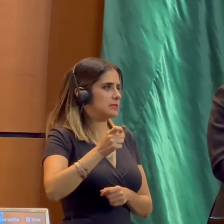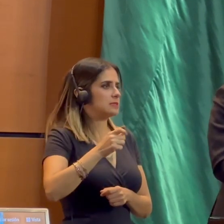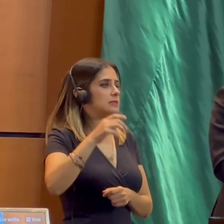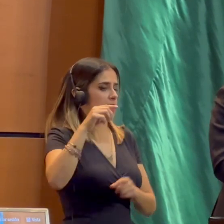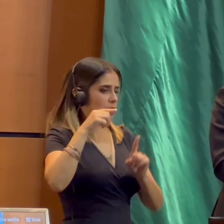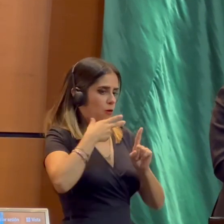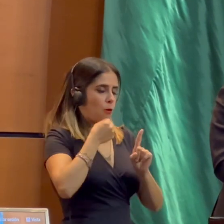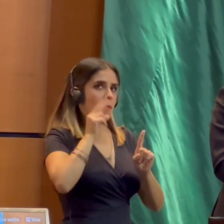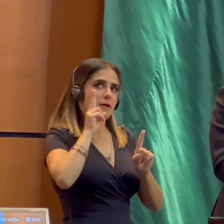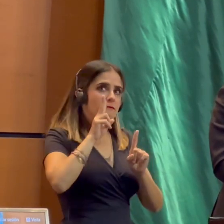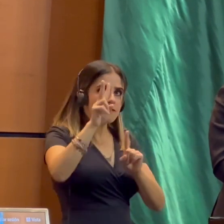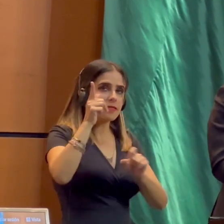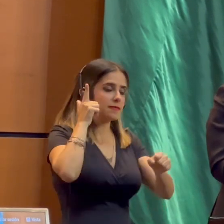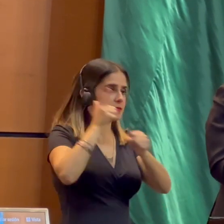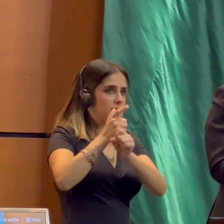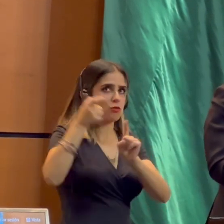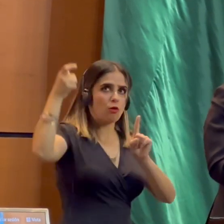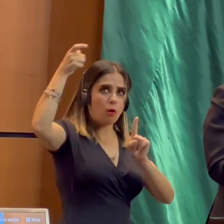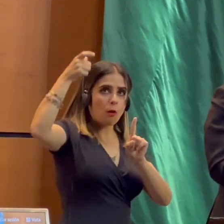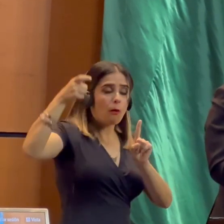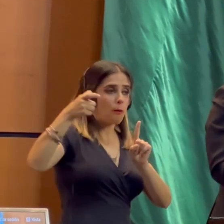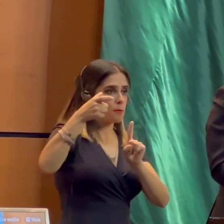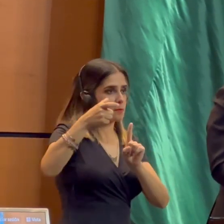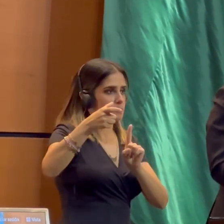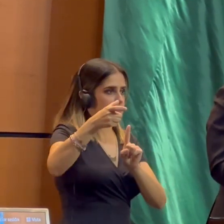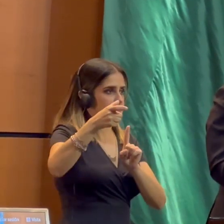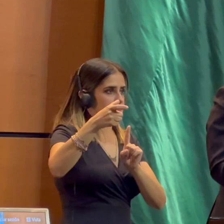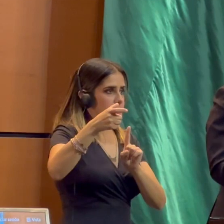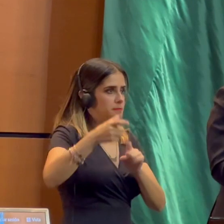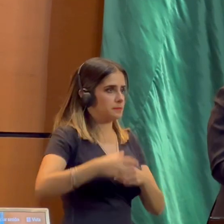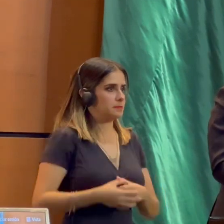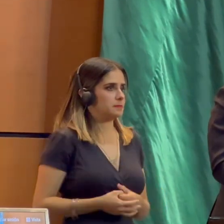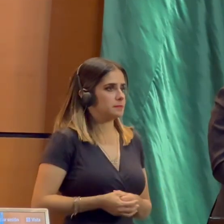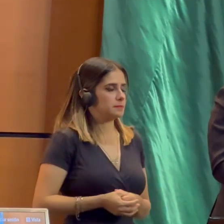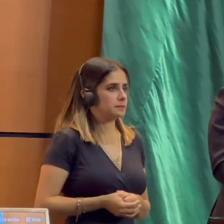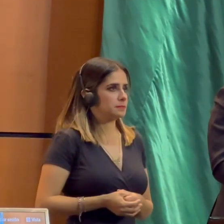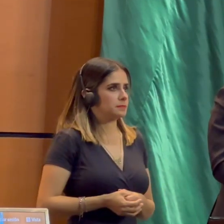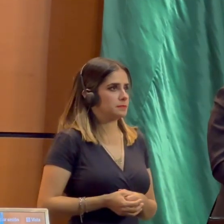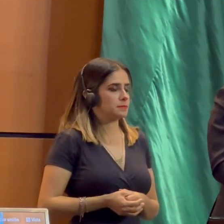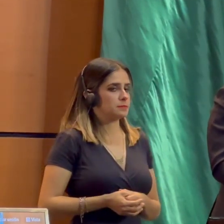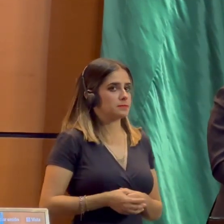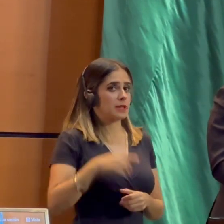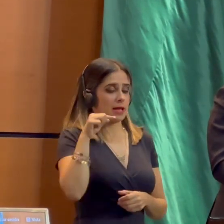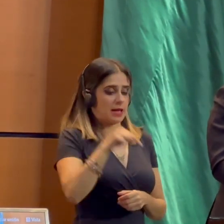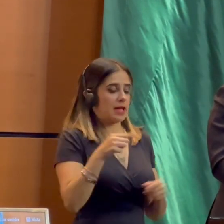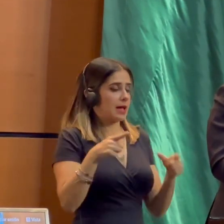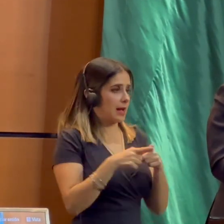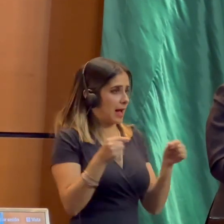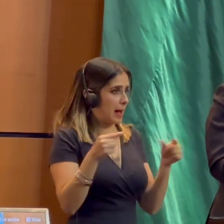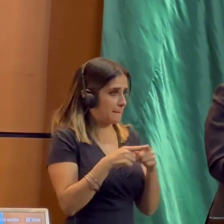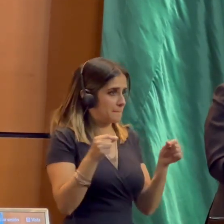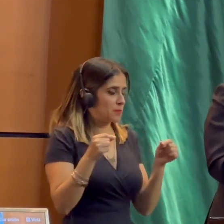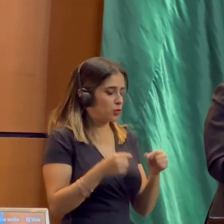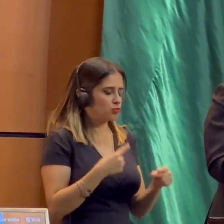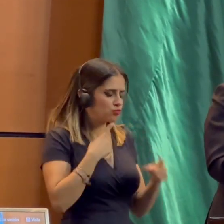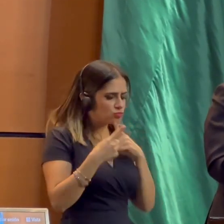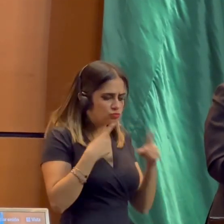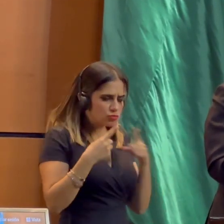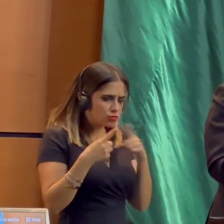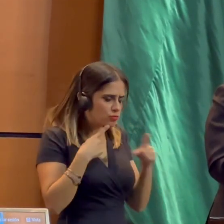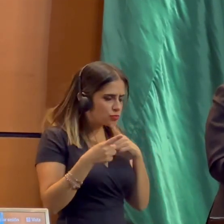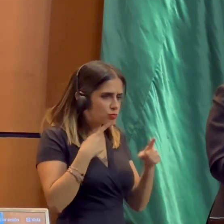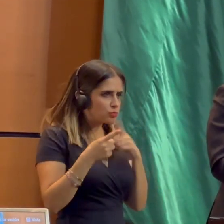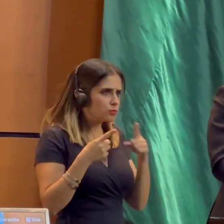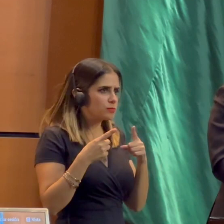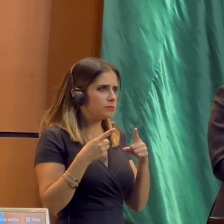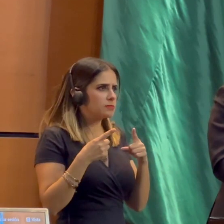の見間違いだったというふうに結論付けられて日本では報道されました。これには大きな